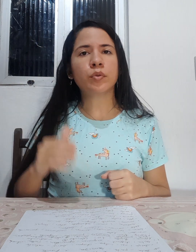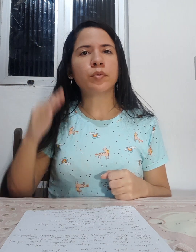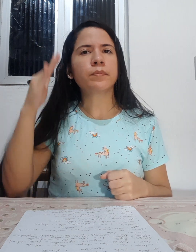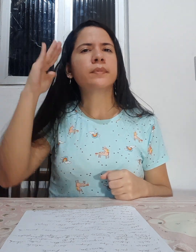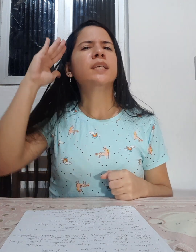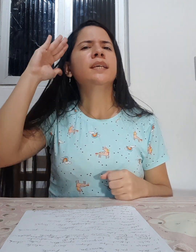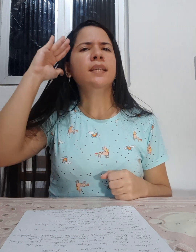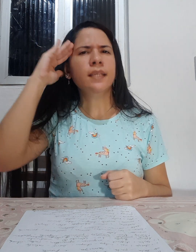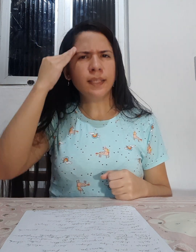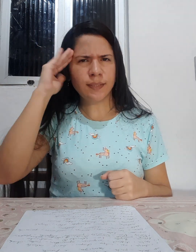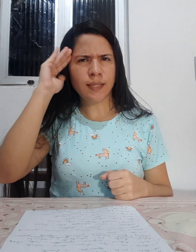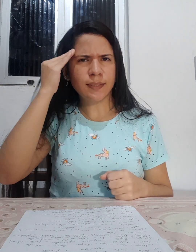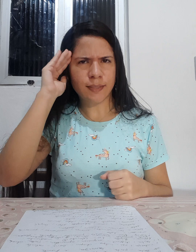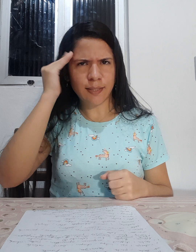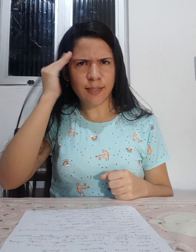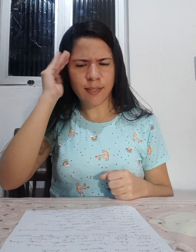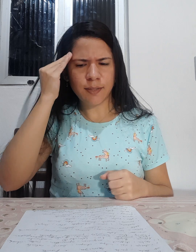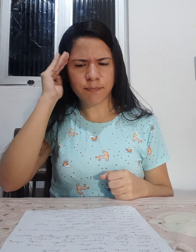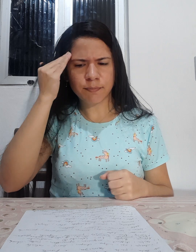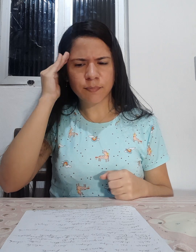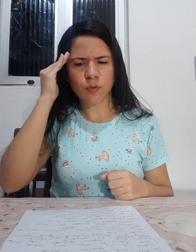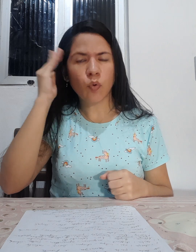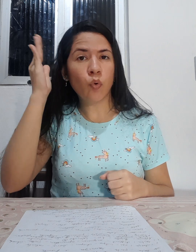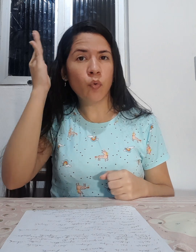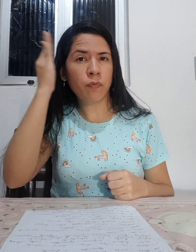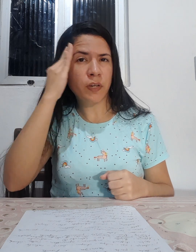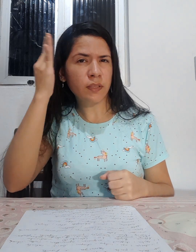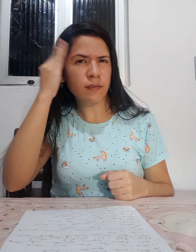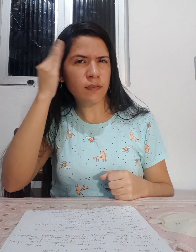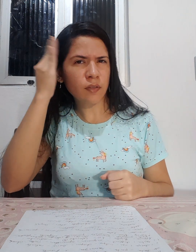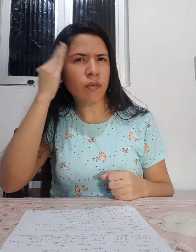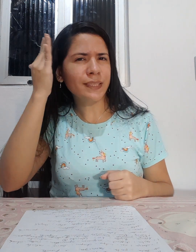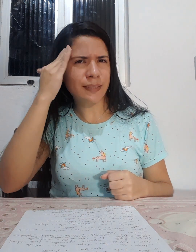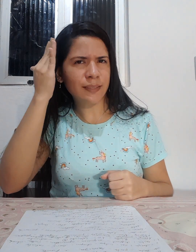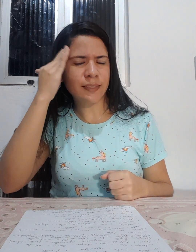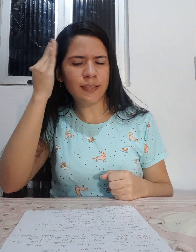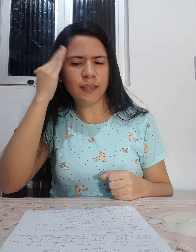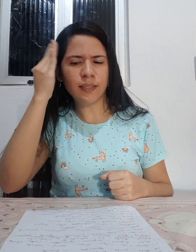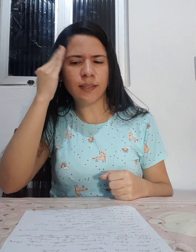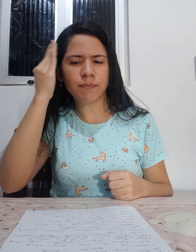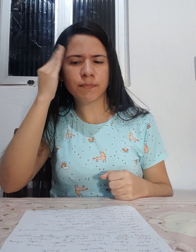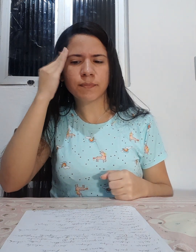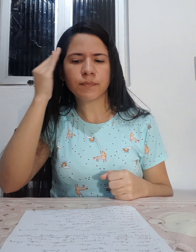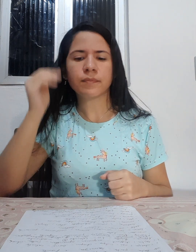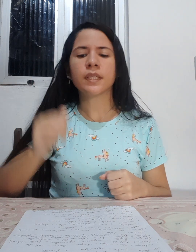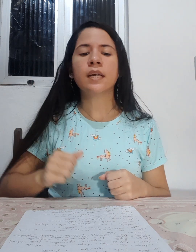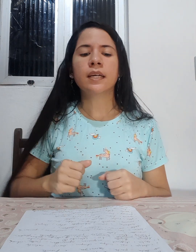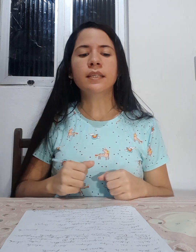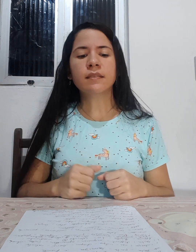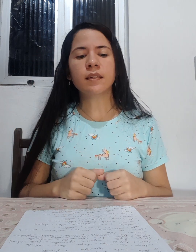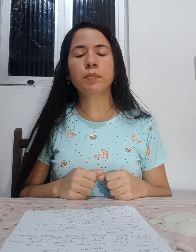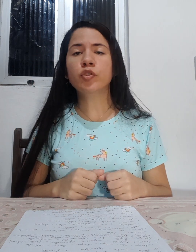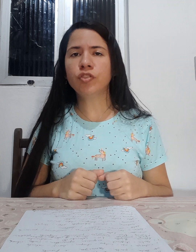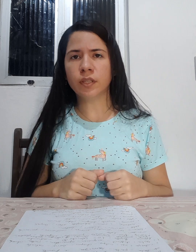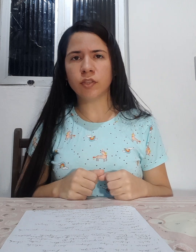Outro, entender, ou feito assim, ó, entender. E assim por